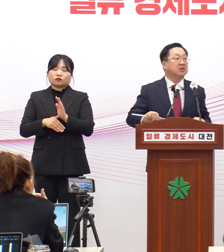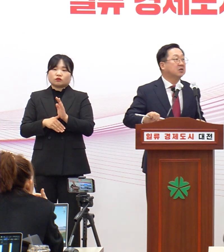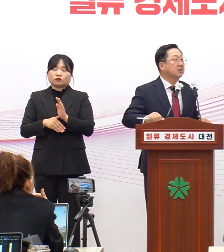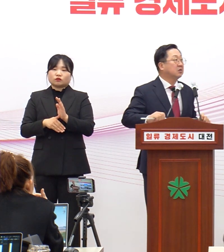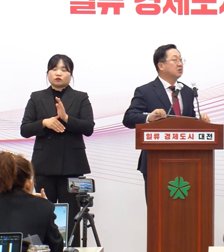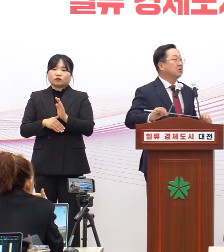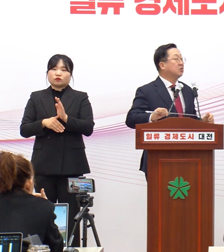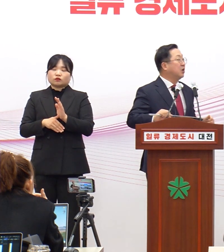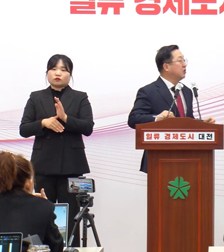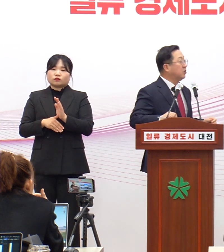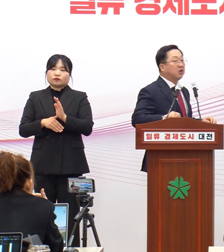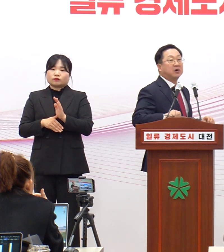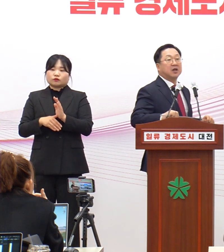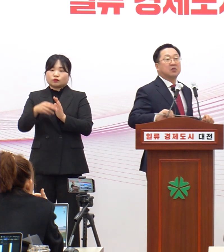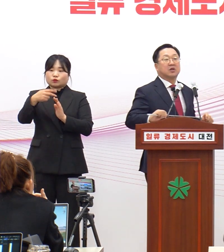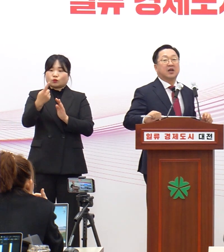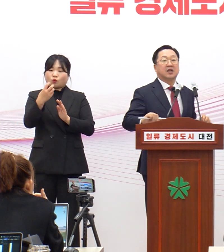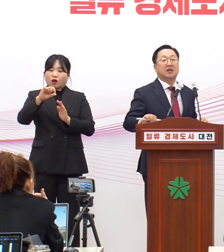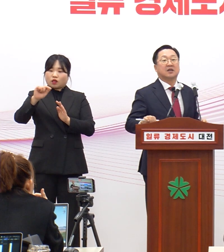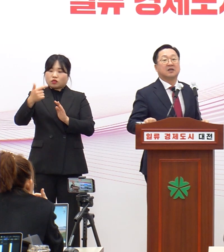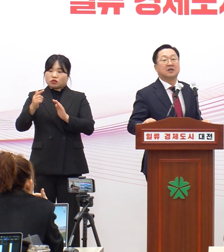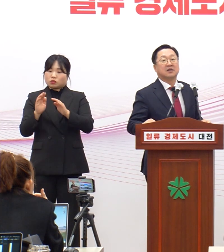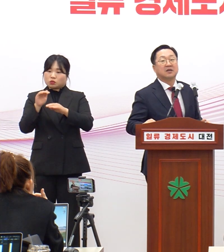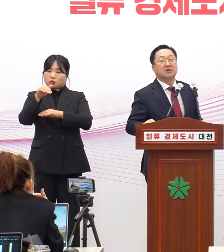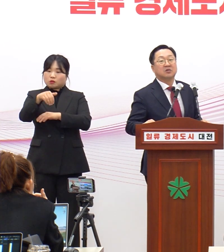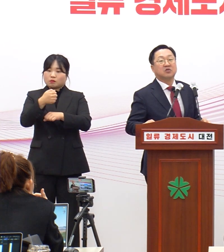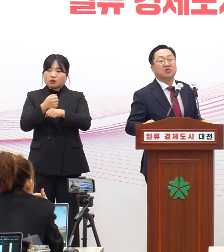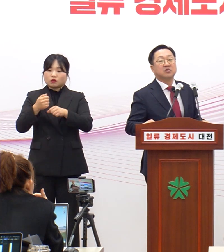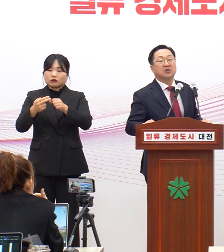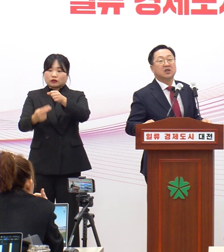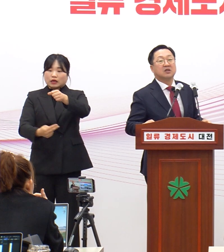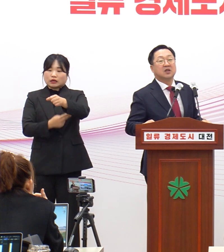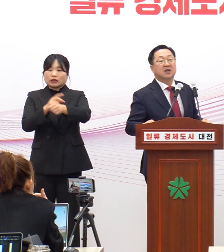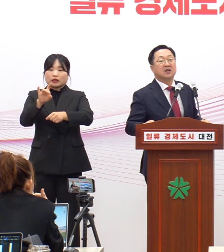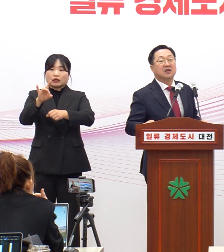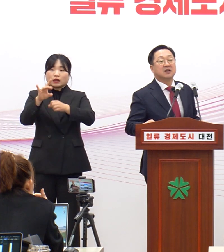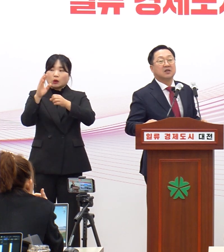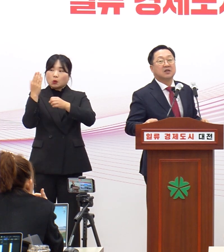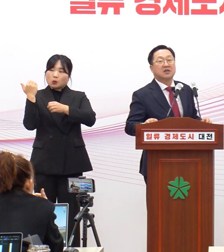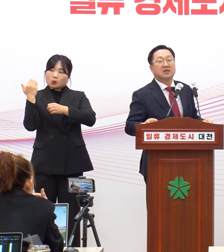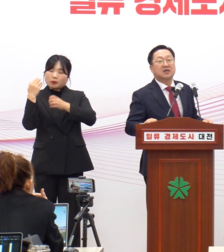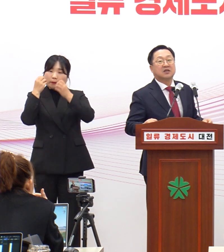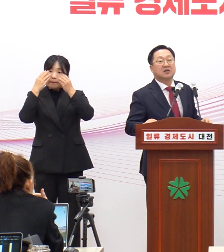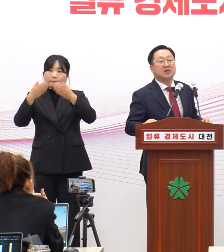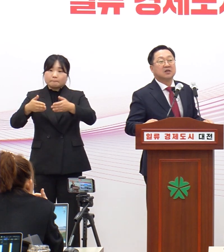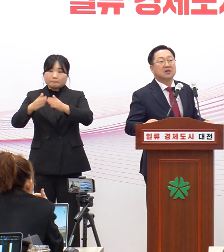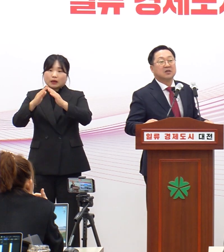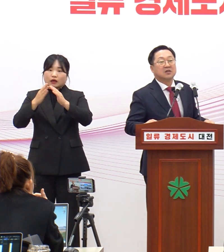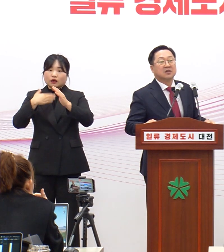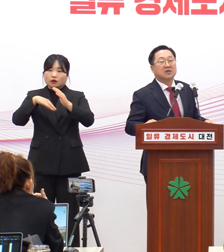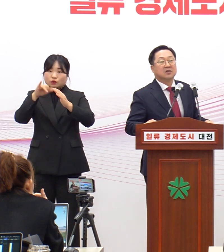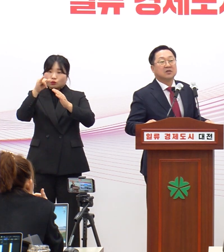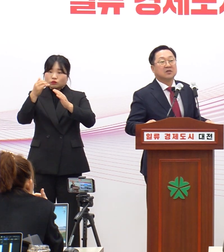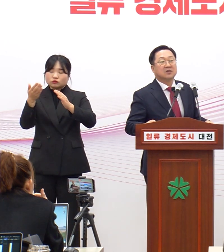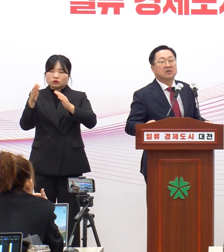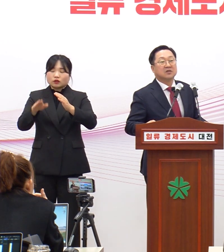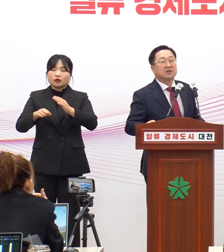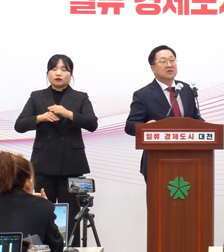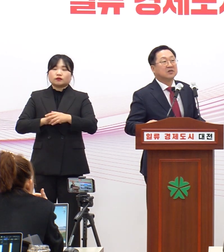우리 저 도안동으로 넘어가는 또 다리 그것도 준공됐는데 제가